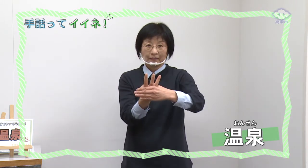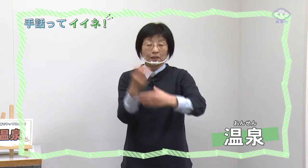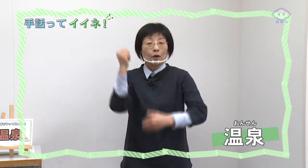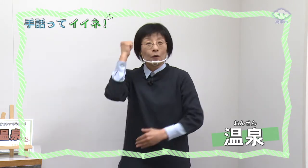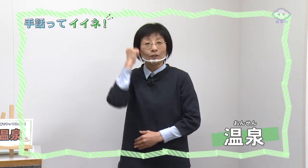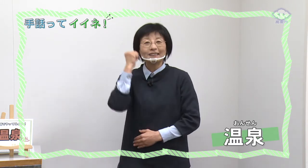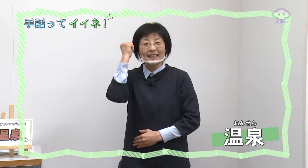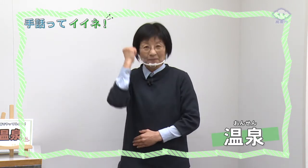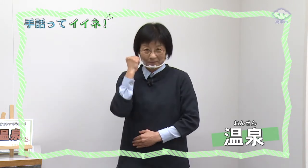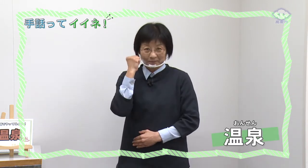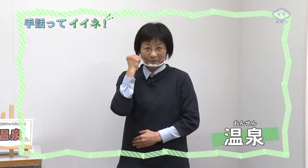温泉。